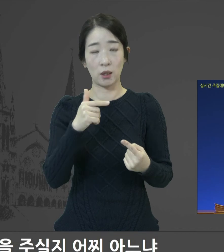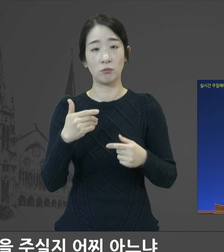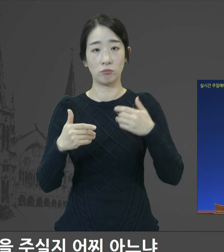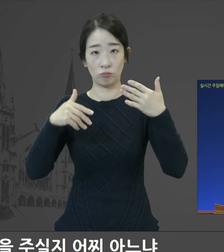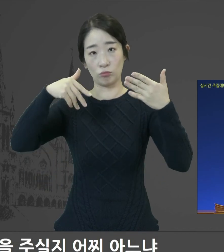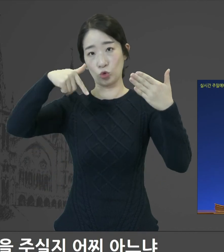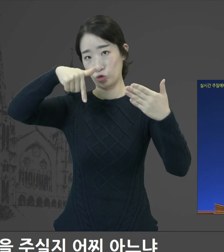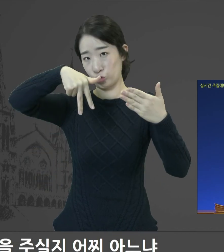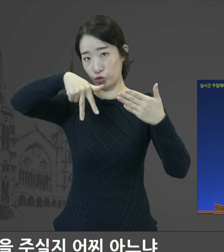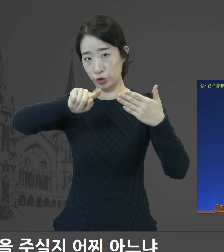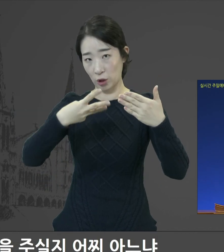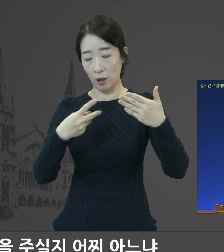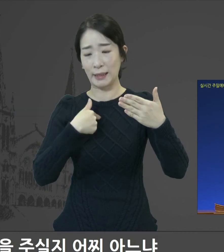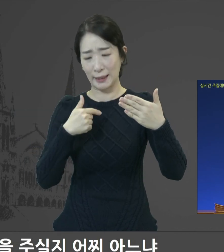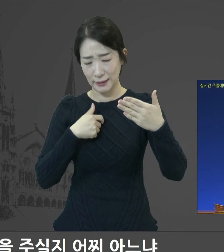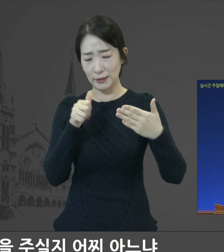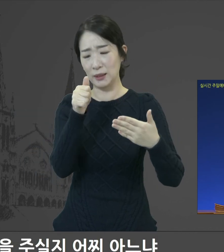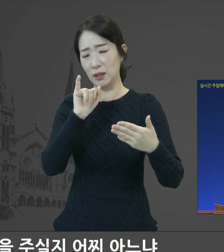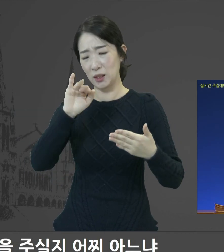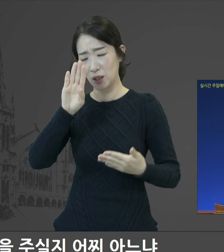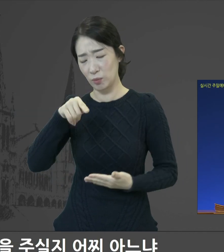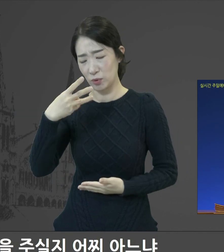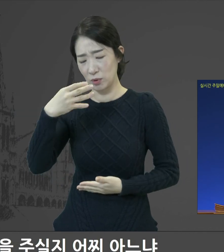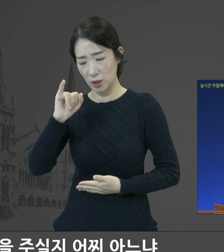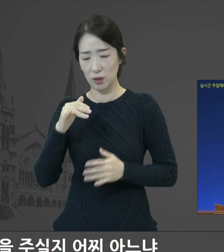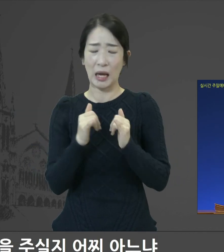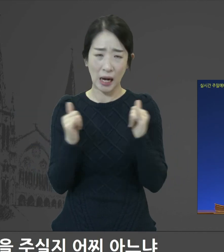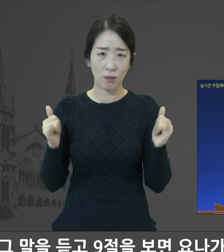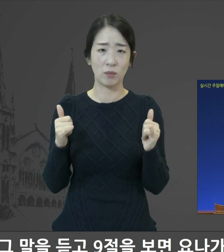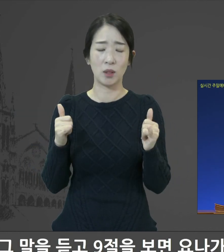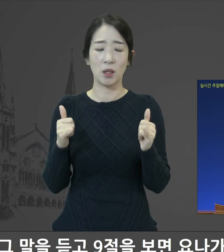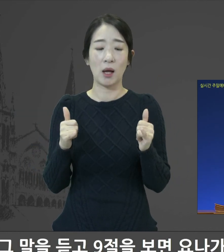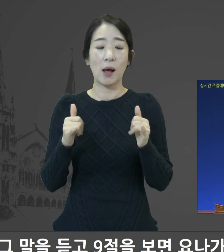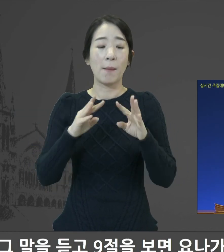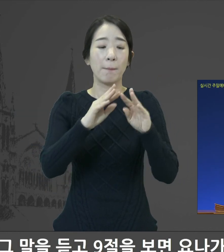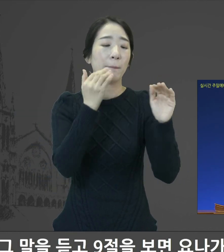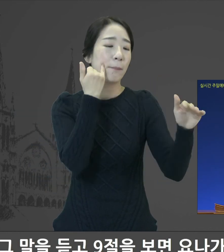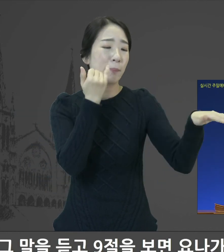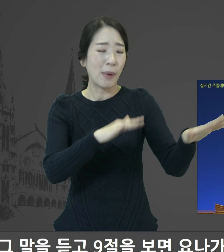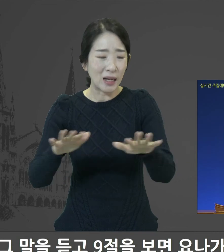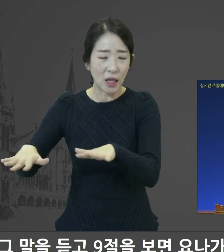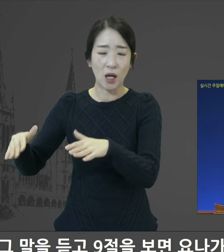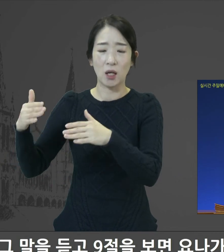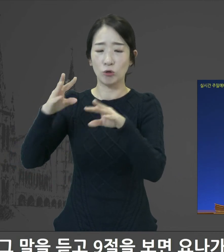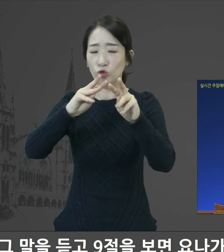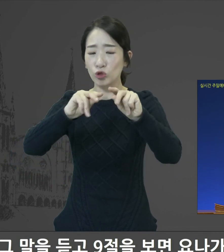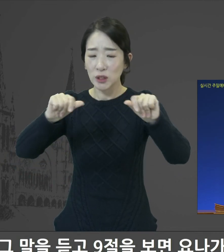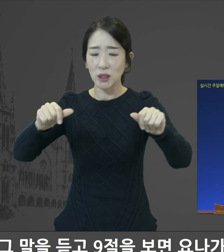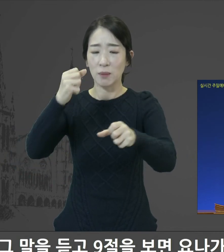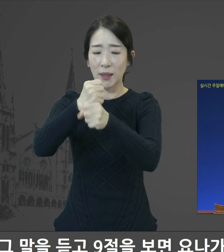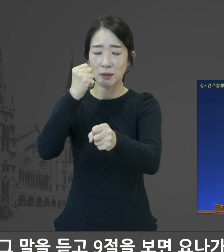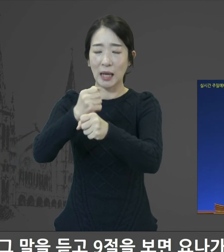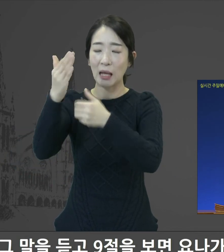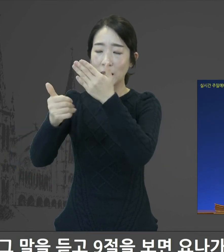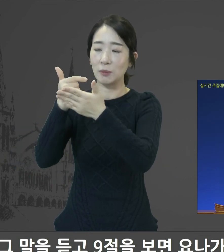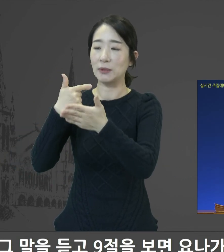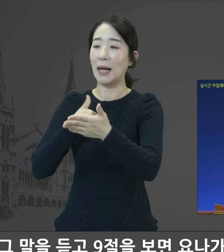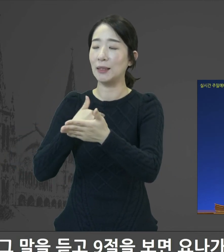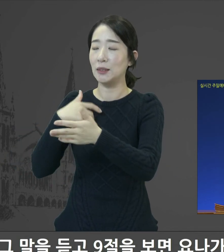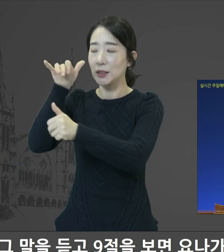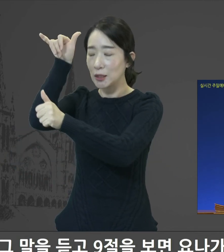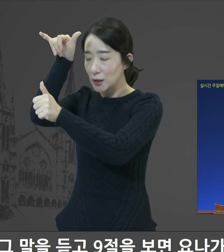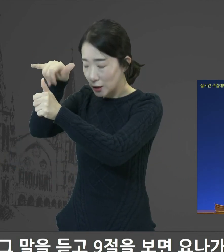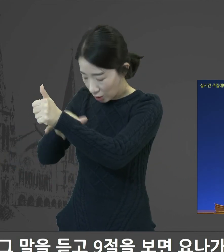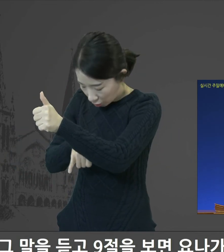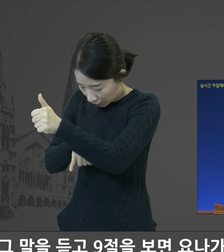나는 히브리 사람이요 바다와 육지를 지으신 하늘의 하나님 여호와를 경외하는 자로다 라고 얘기를